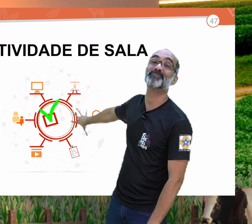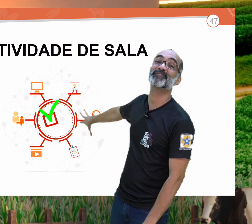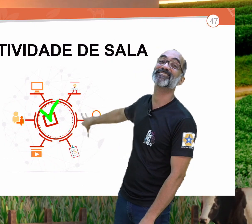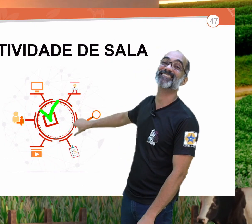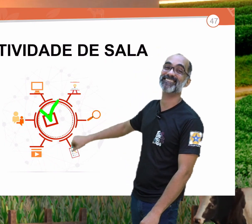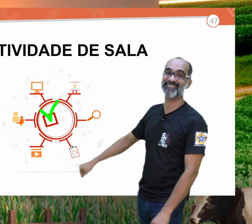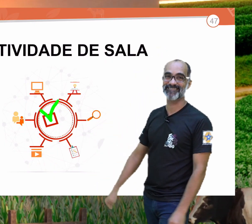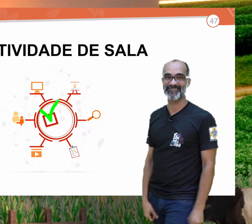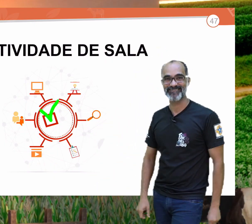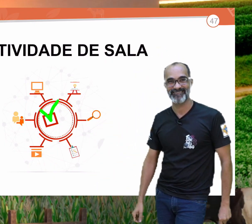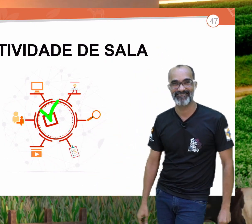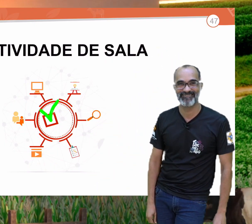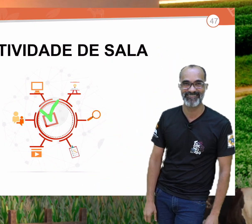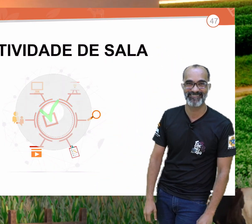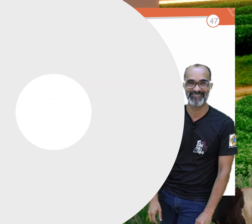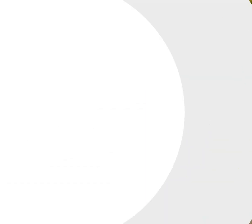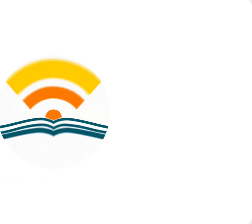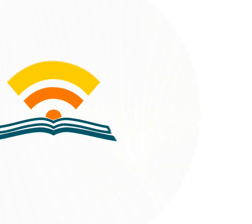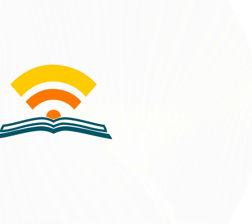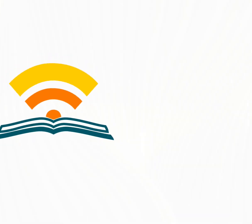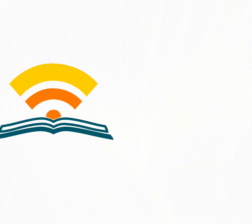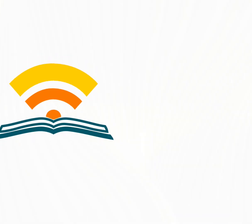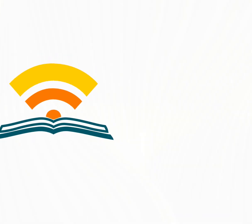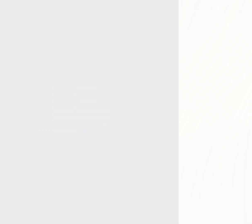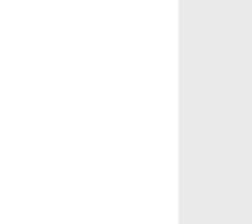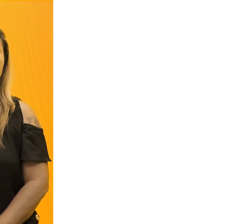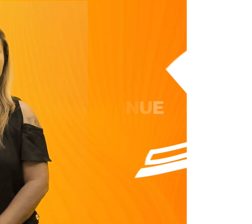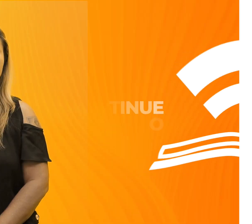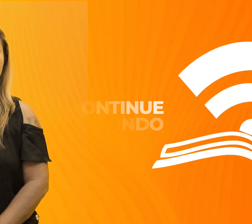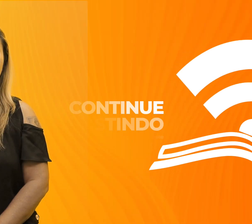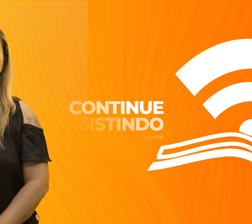Boa atividade para vocês.